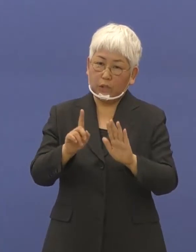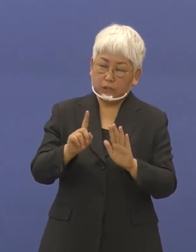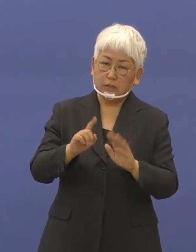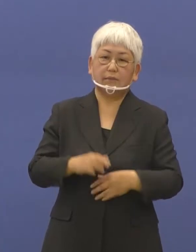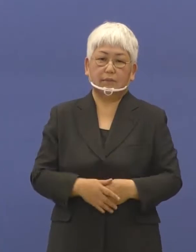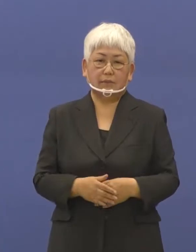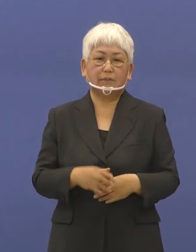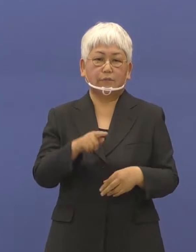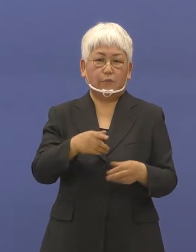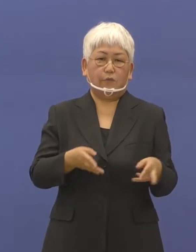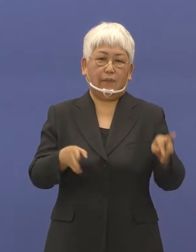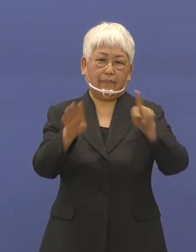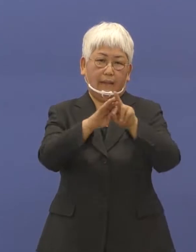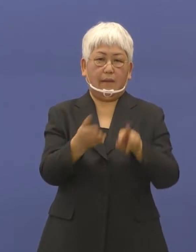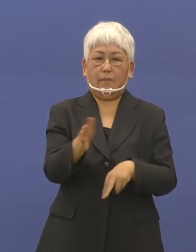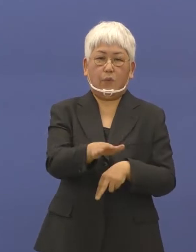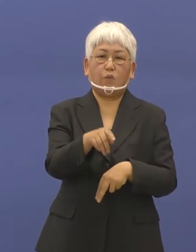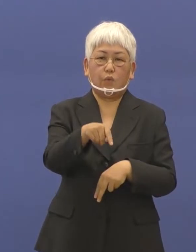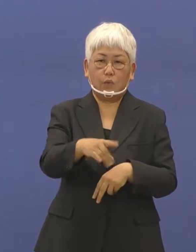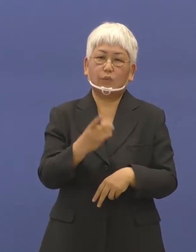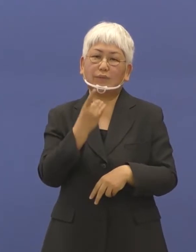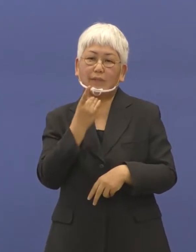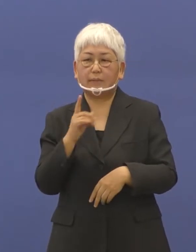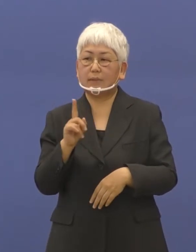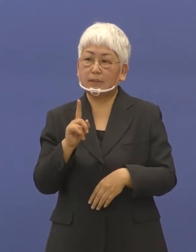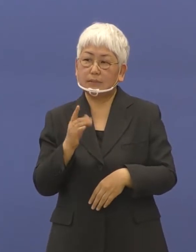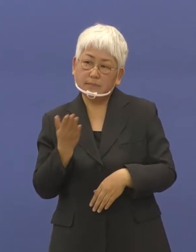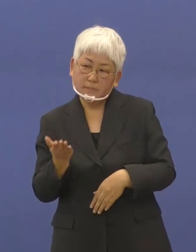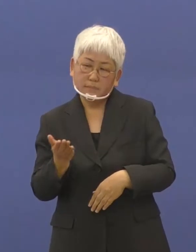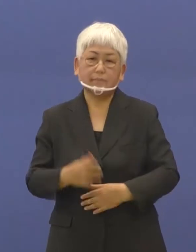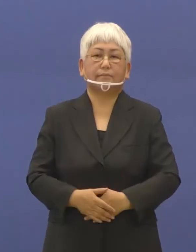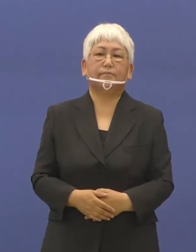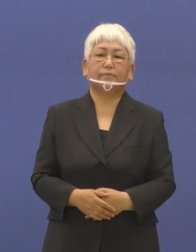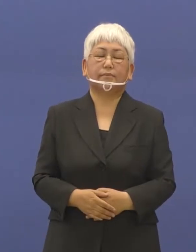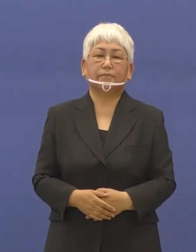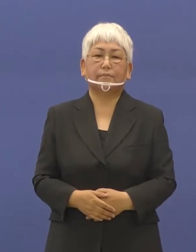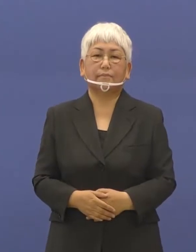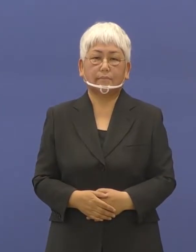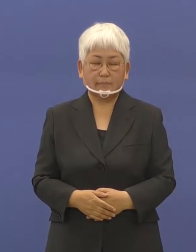ることへの期待感というのを改めてお伺いできますでしょうか。 はい。